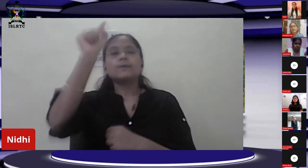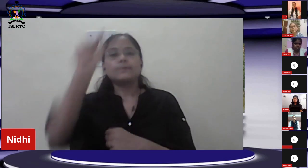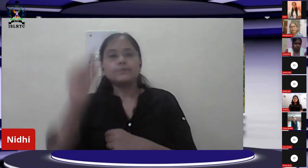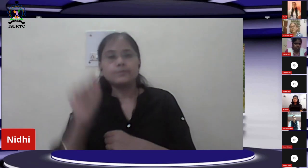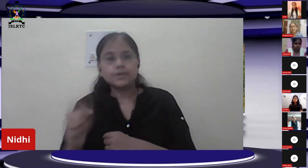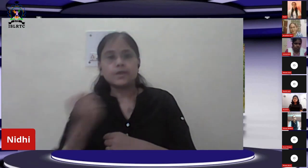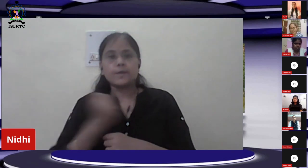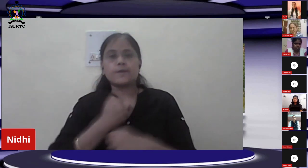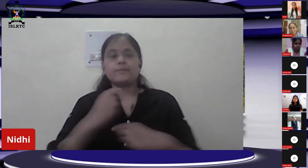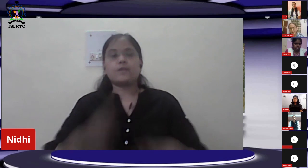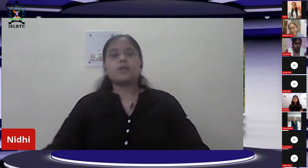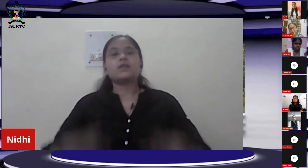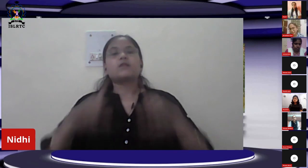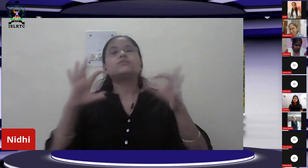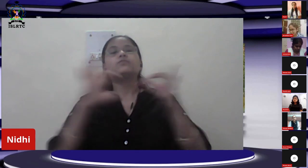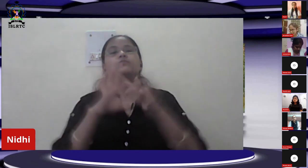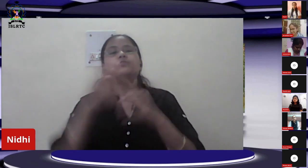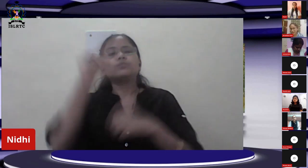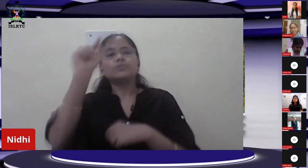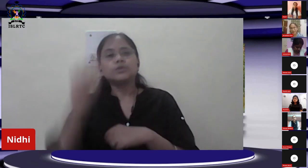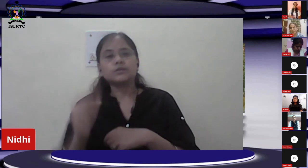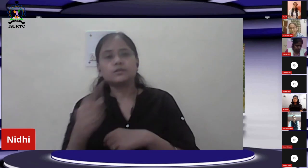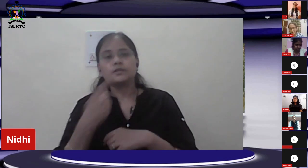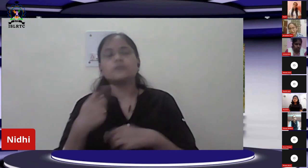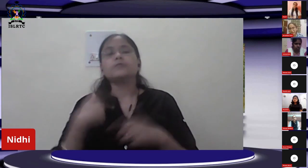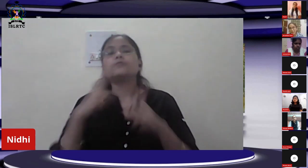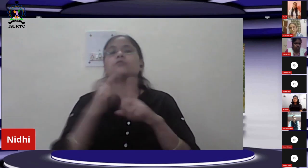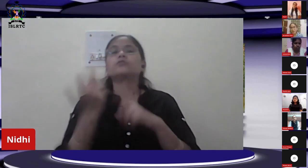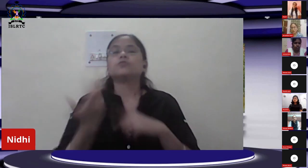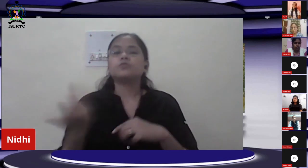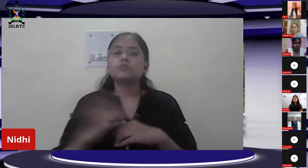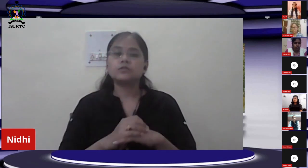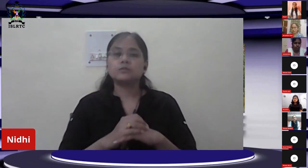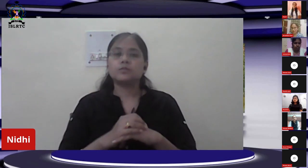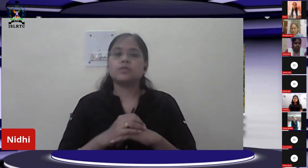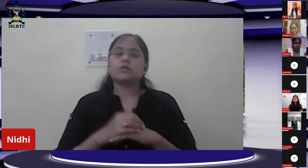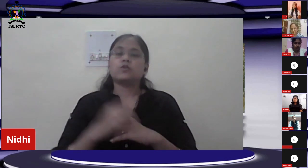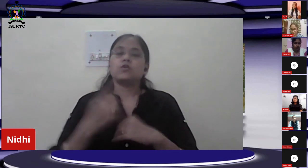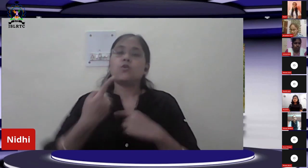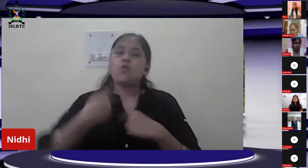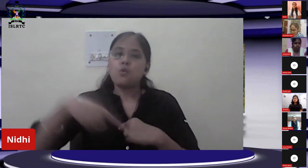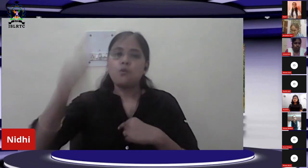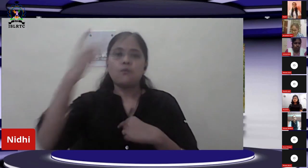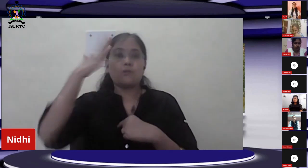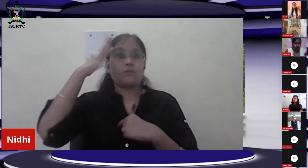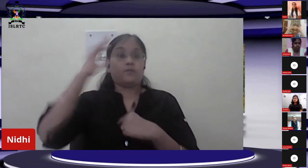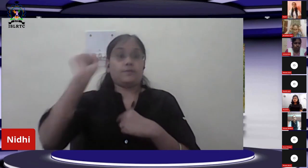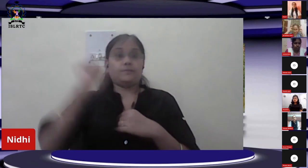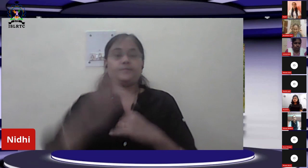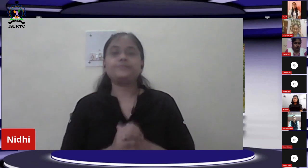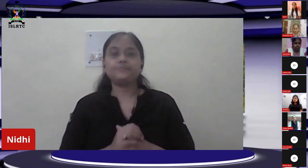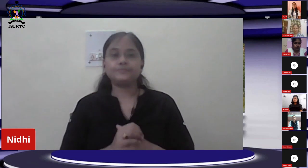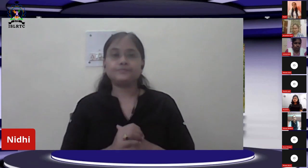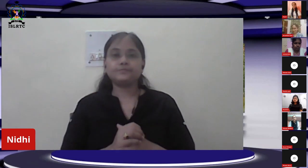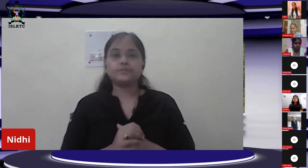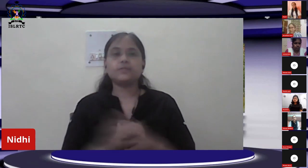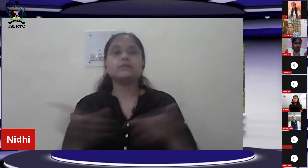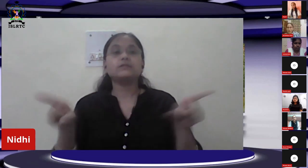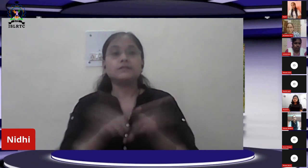उनके लिए भी हम कैसे काम करेंगे, हमें हमेशा ये बात ध्यान में रखना है। और जैसे कि इस बार का हमारा योगा का थीम